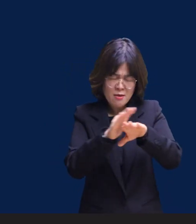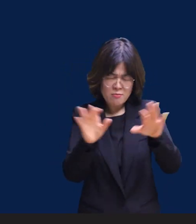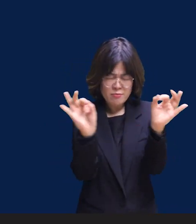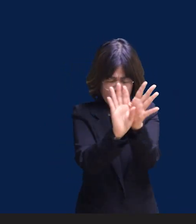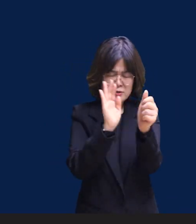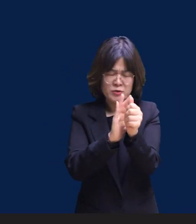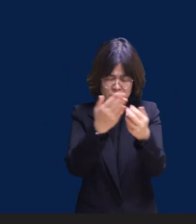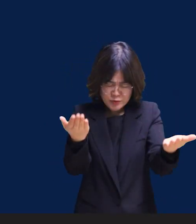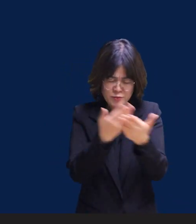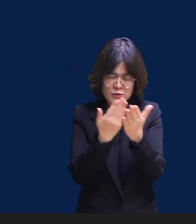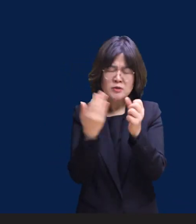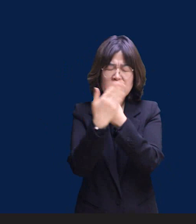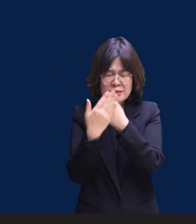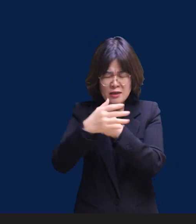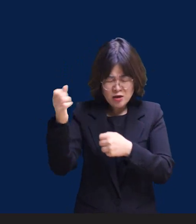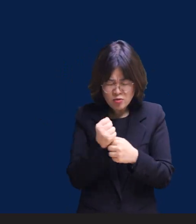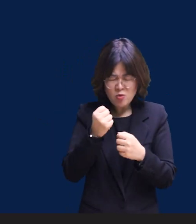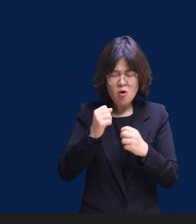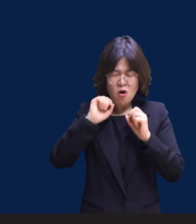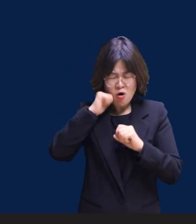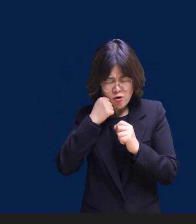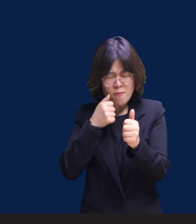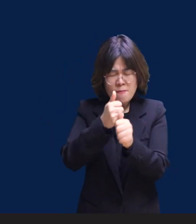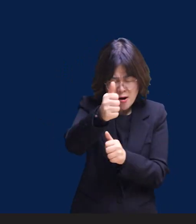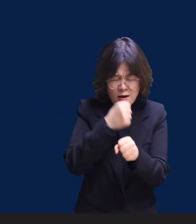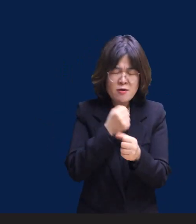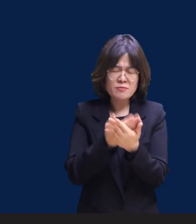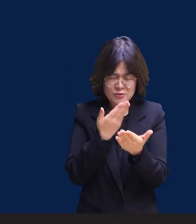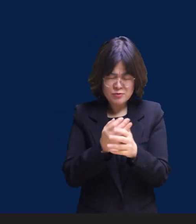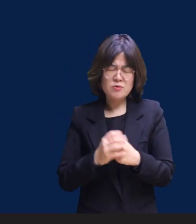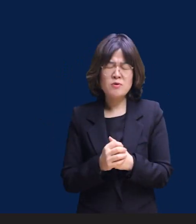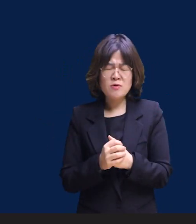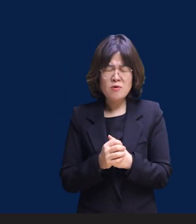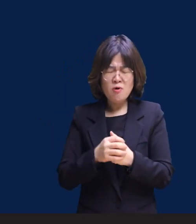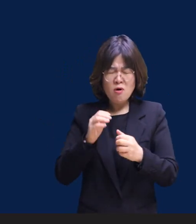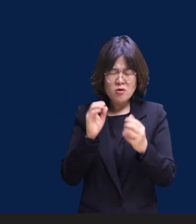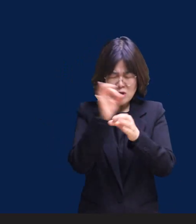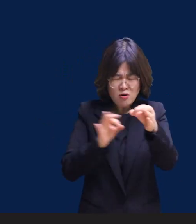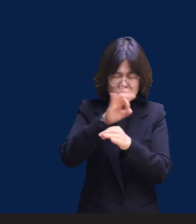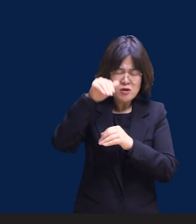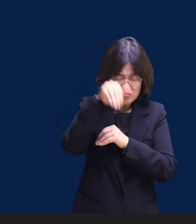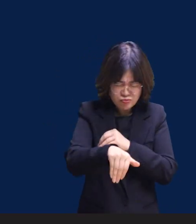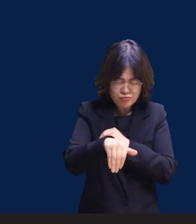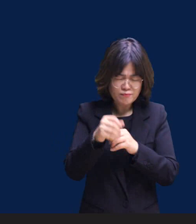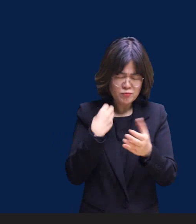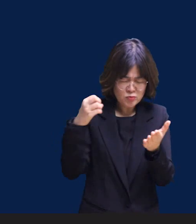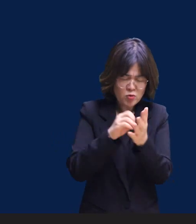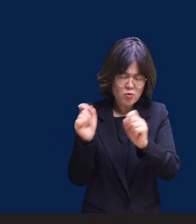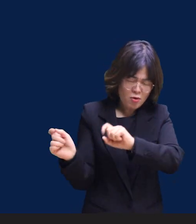하여 주시옵소서. 은혜로 이 난관을 잘 극복하게 해주시고 위축되는 경제가 다시 활력을 찾게